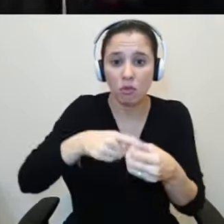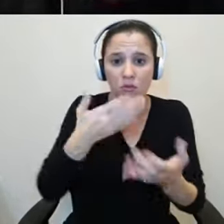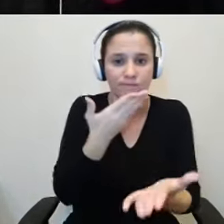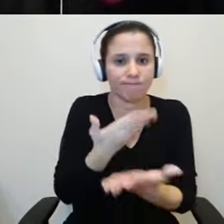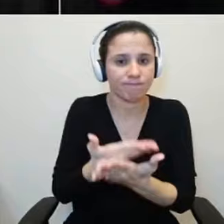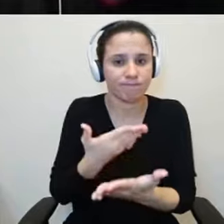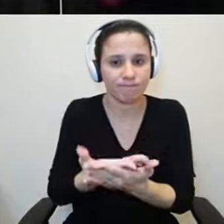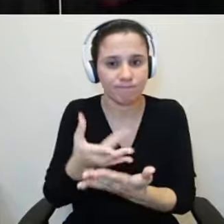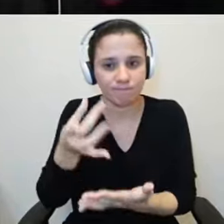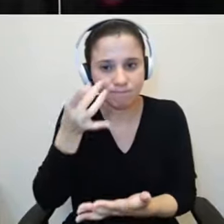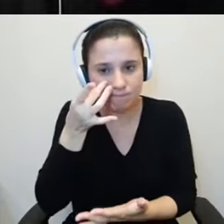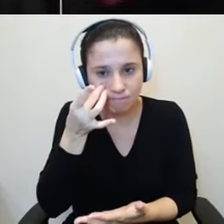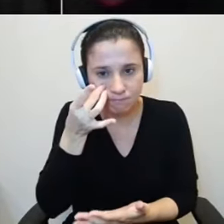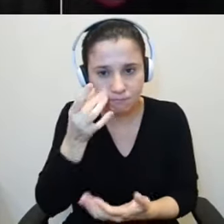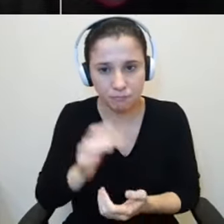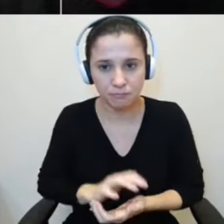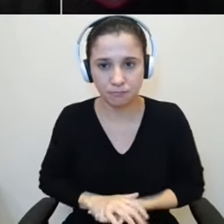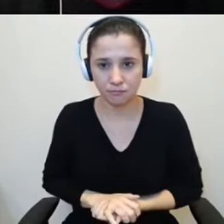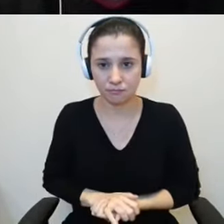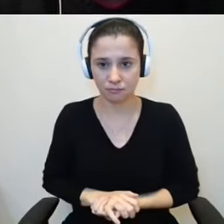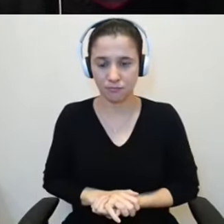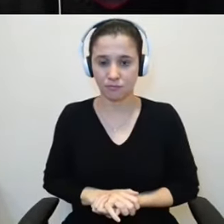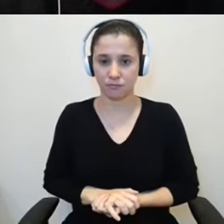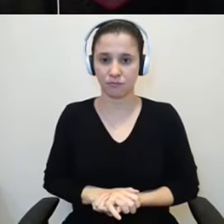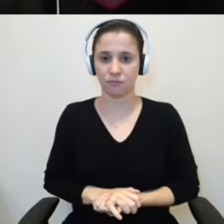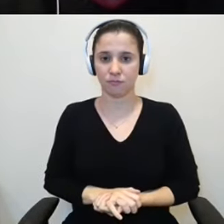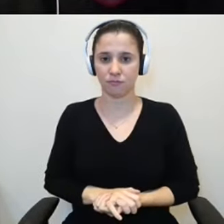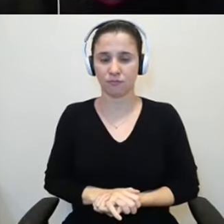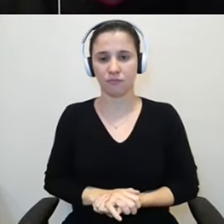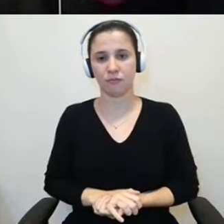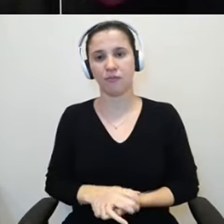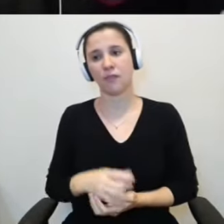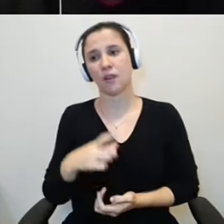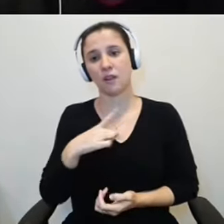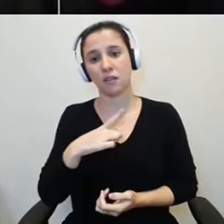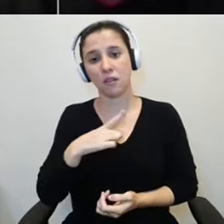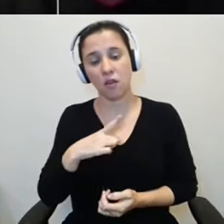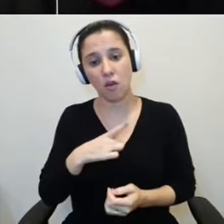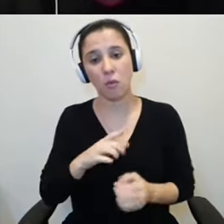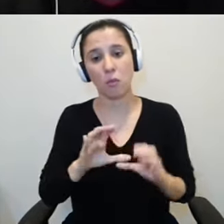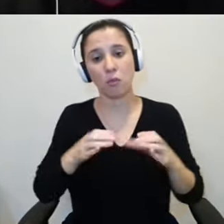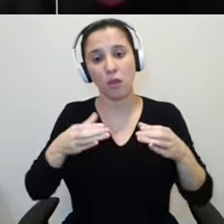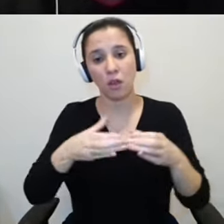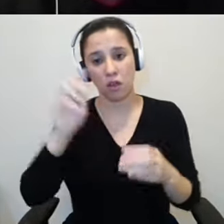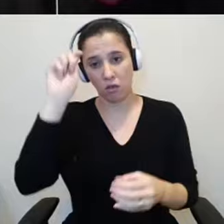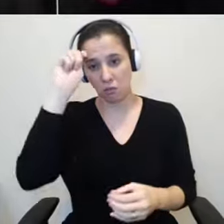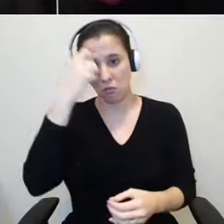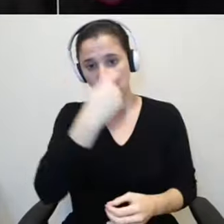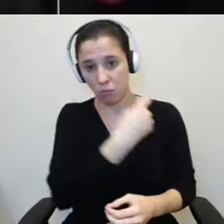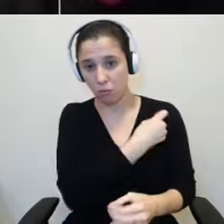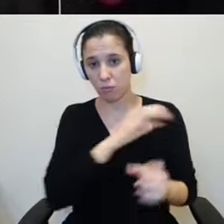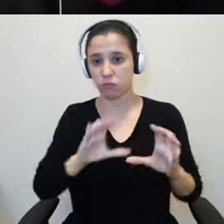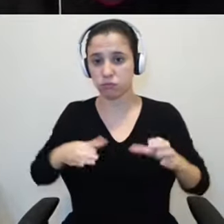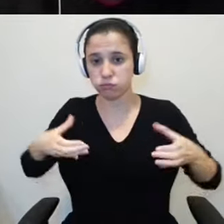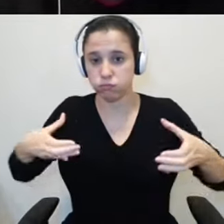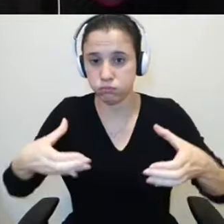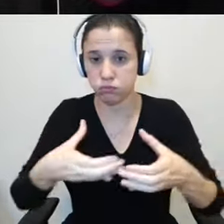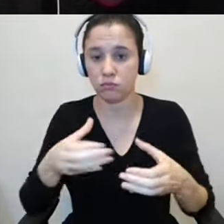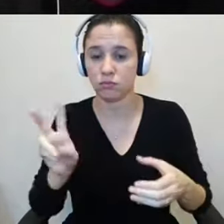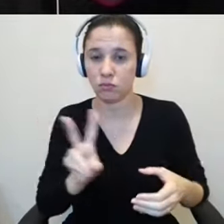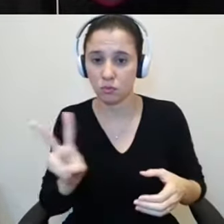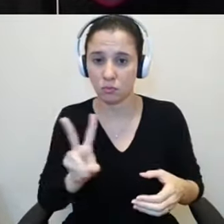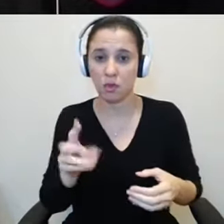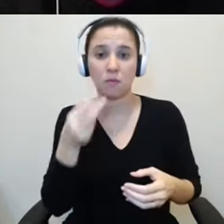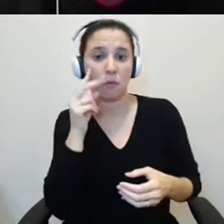do estado e também da cidade, na nossa própria região, não permitem que a gente faça isso. Então, vocês podem